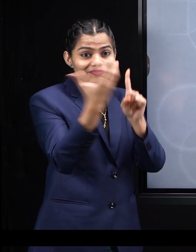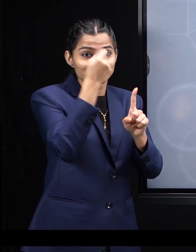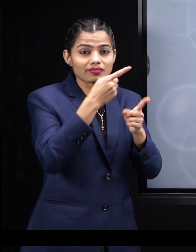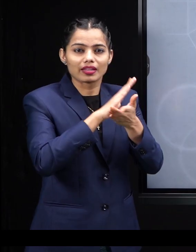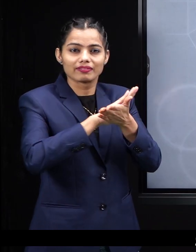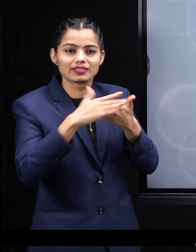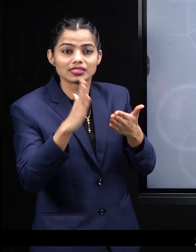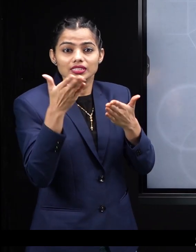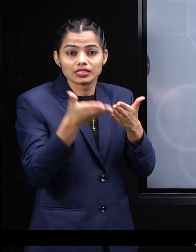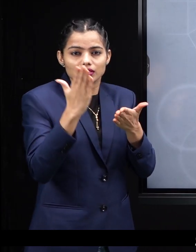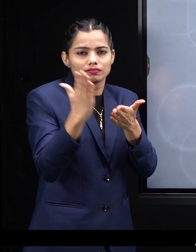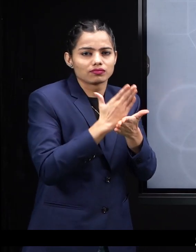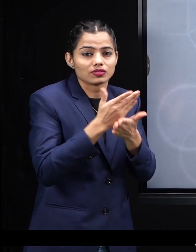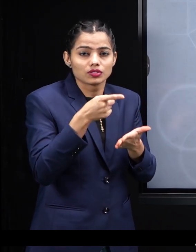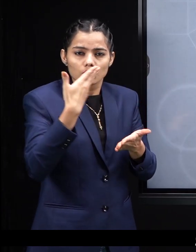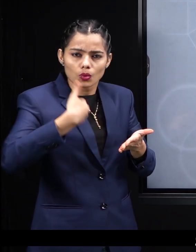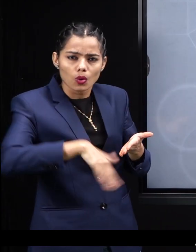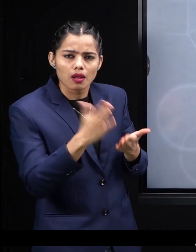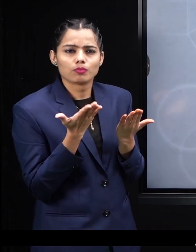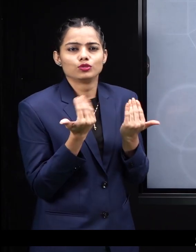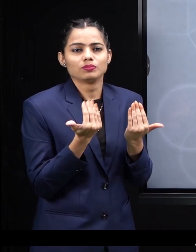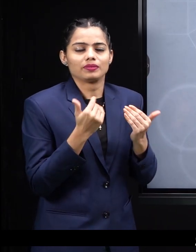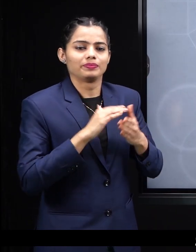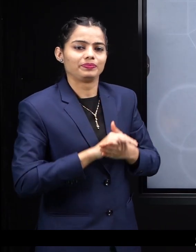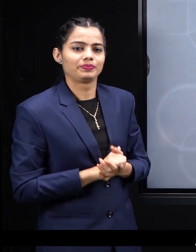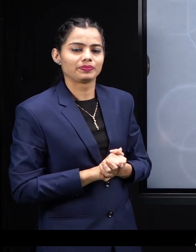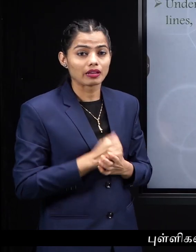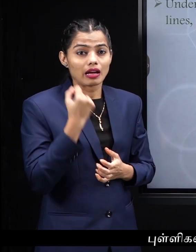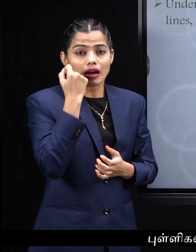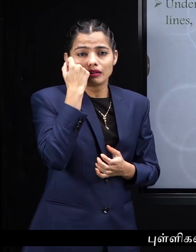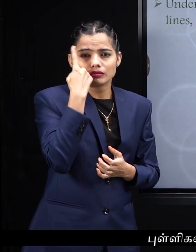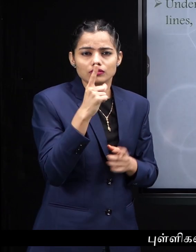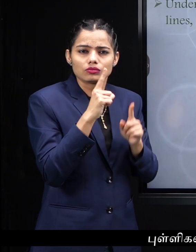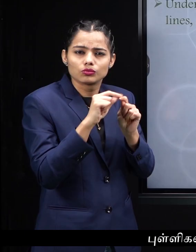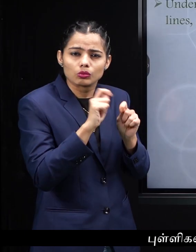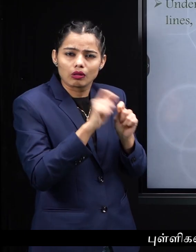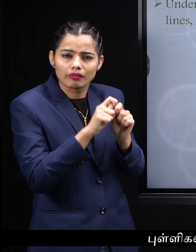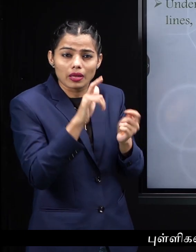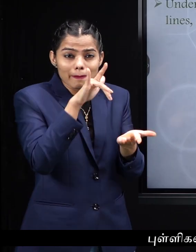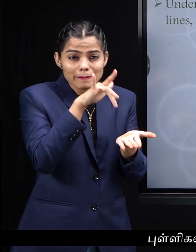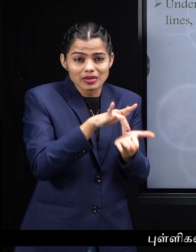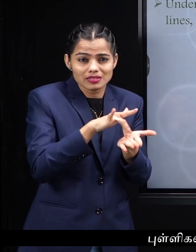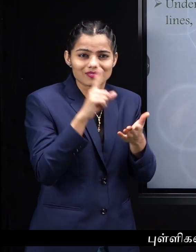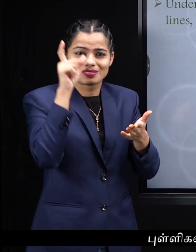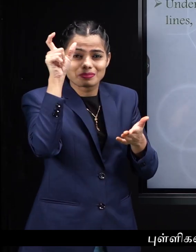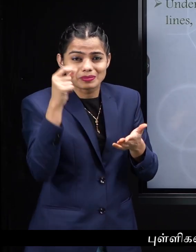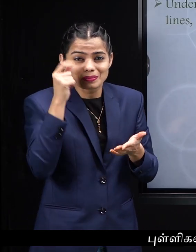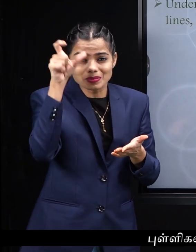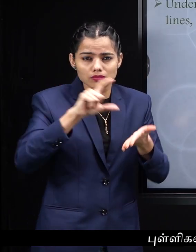கற்றுக்கொள்வீர்கள். இந்த பாடத்தின் முடிவில் நம்மால் முடியும். புள்ளிகள், கோடுகள் மற்றும் சமதளங்கள் உட்பட்ட